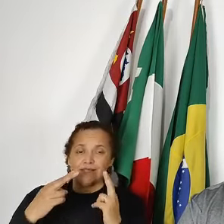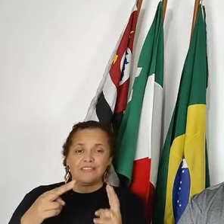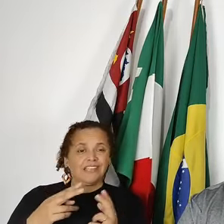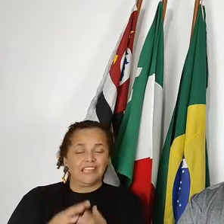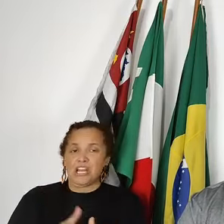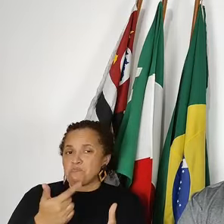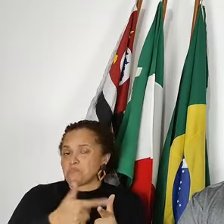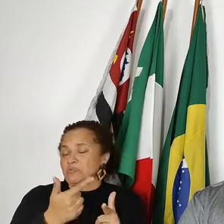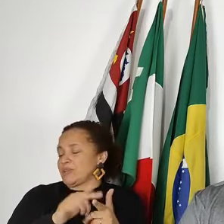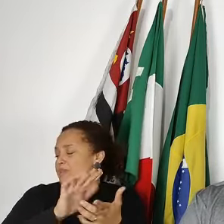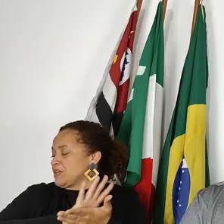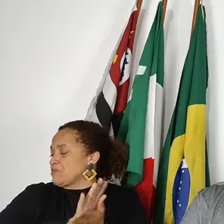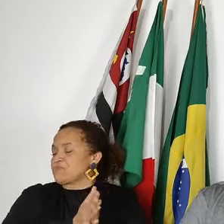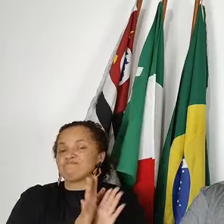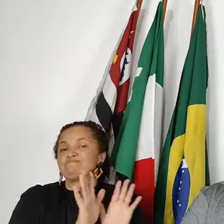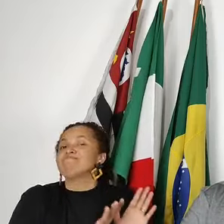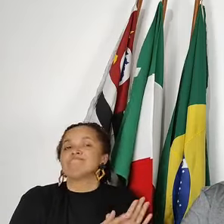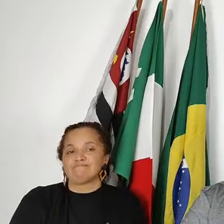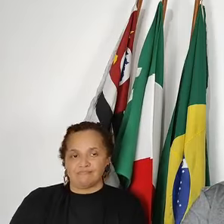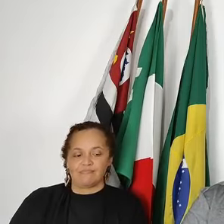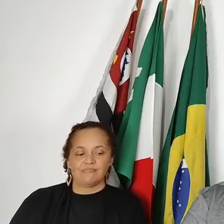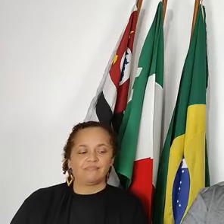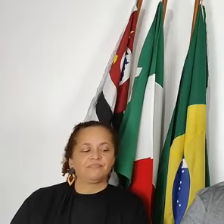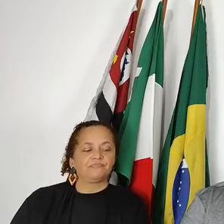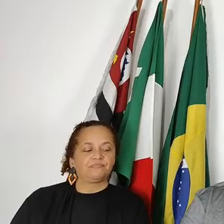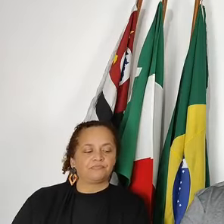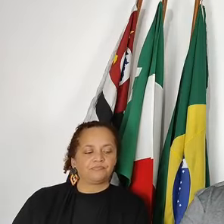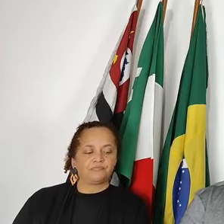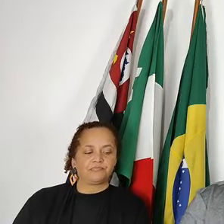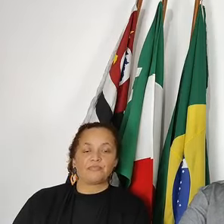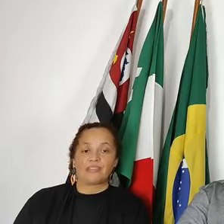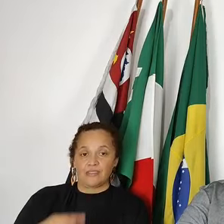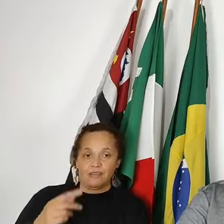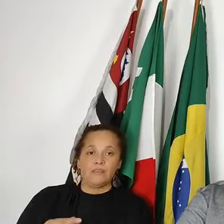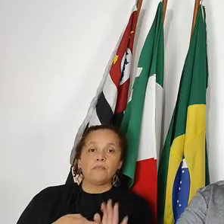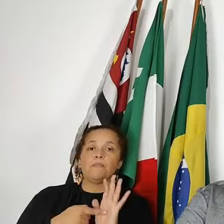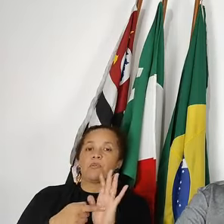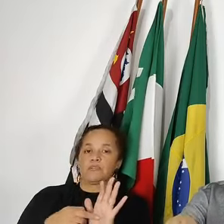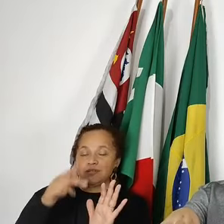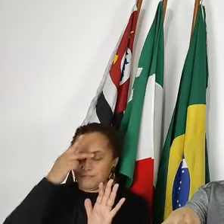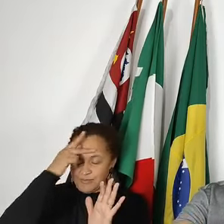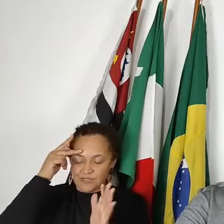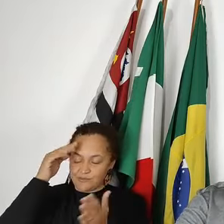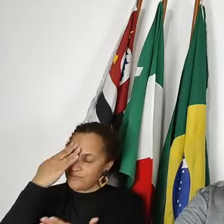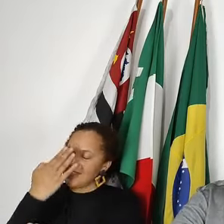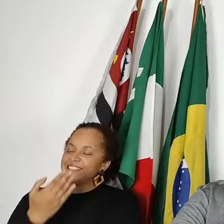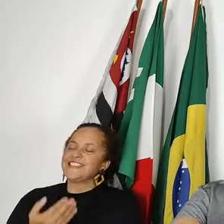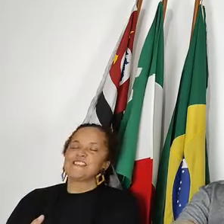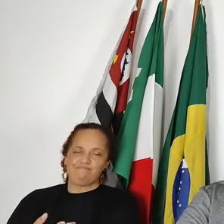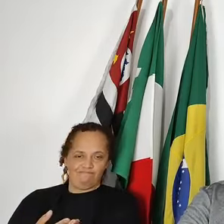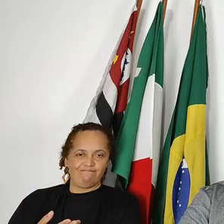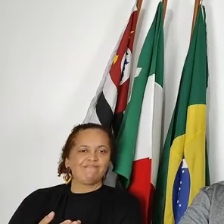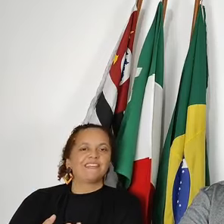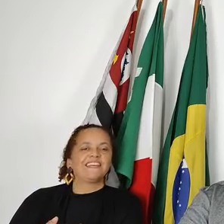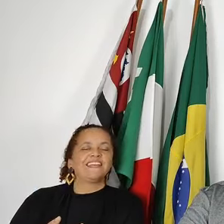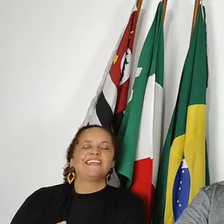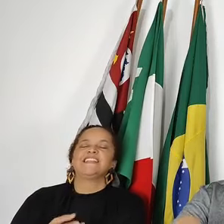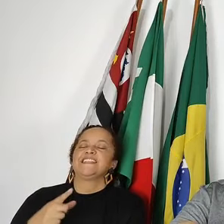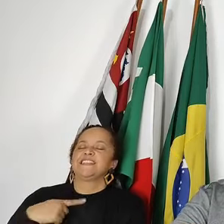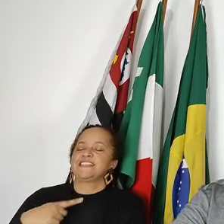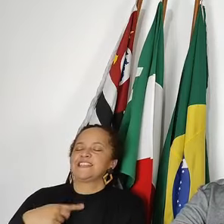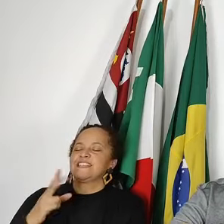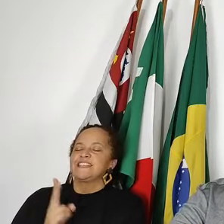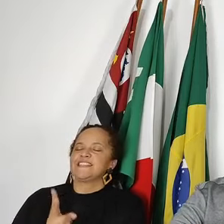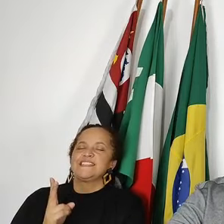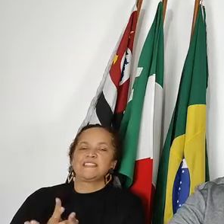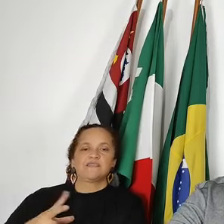adversários. Percebe? Né? Salmos fala que o crente, que o cristão, né, o justo, jamais será abalado